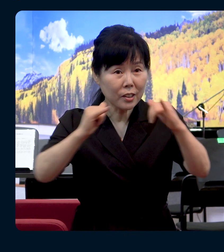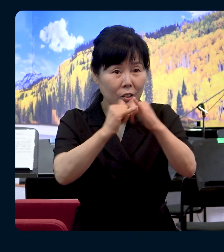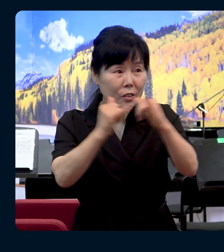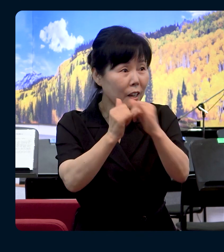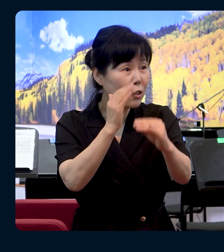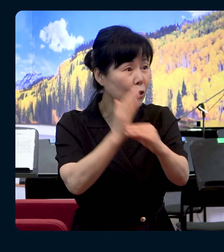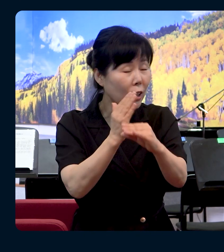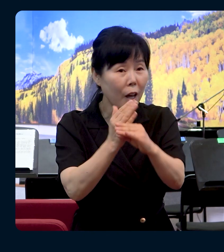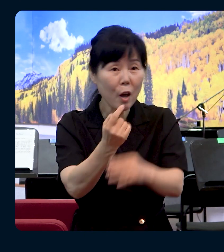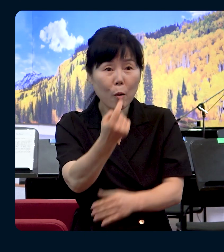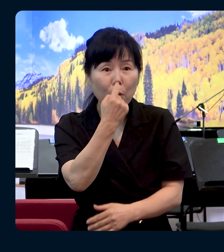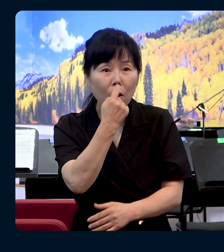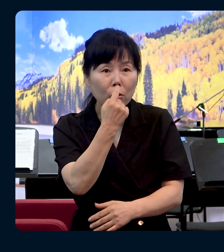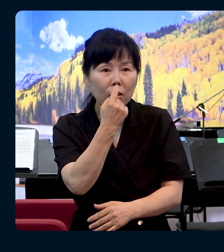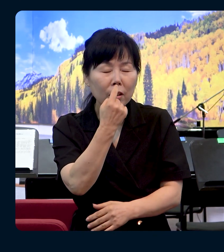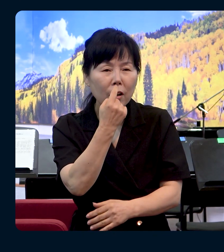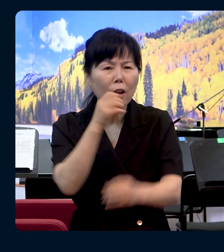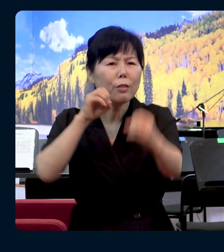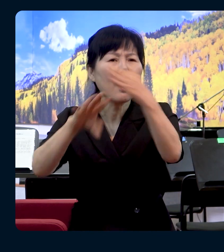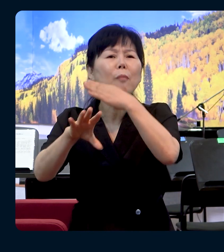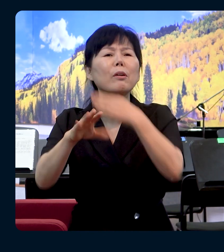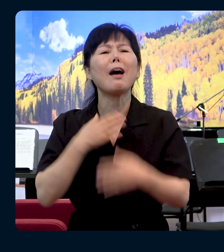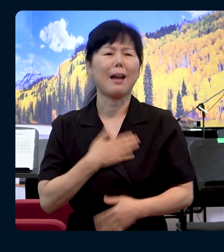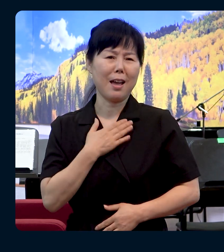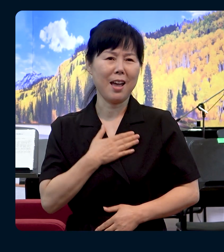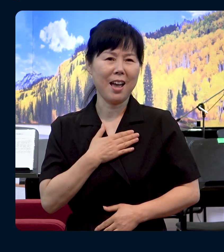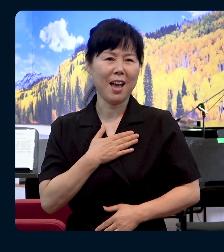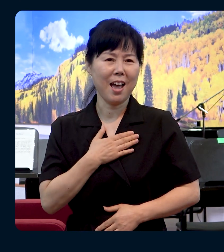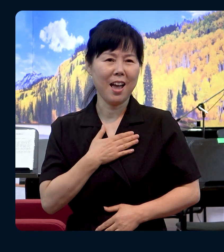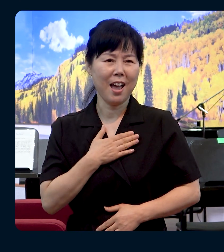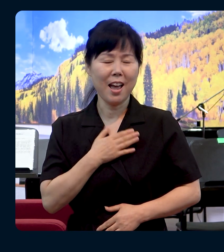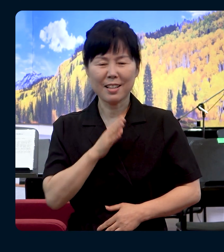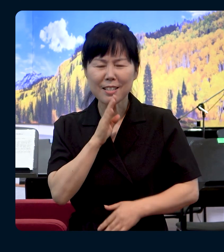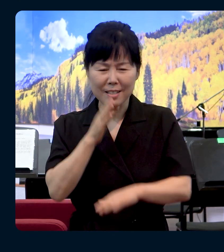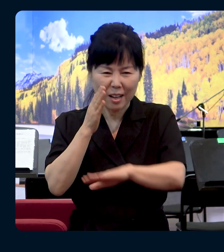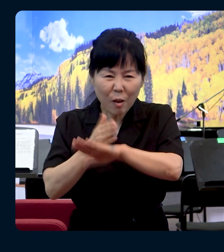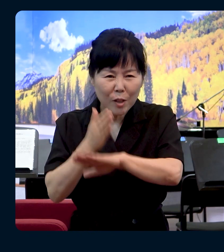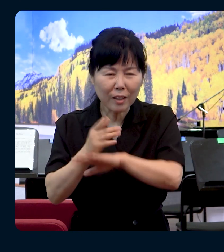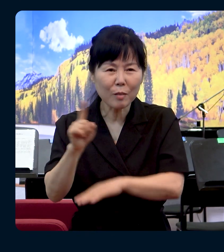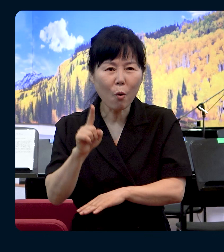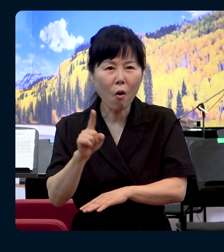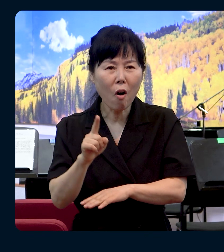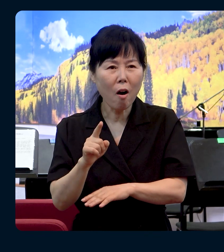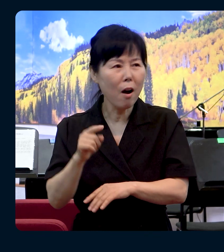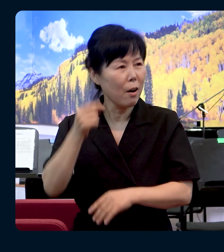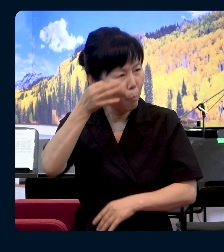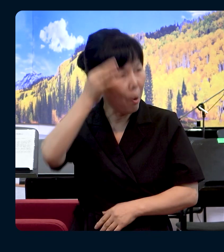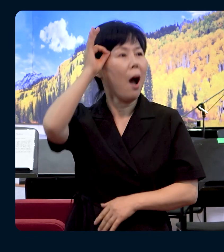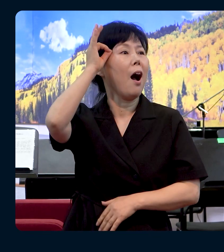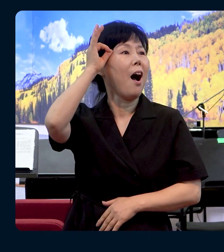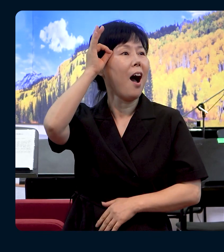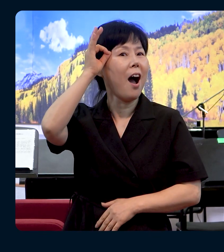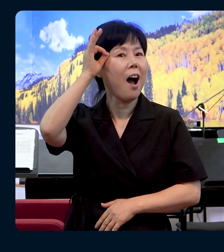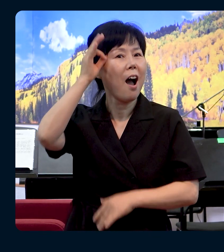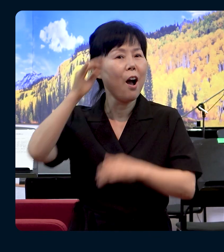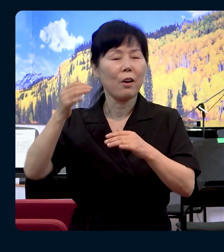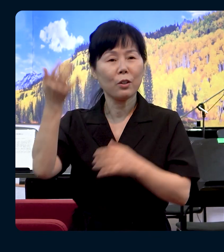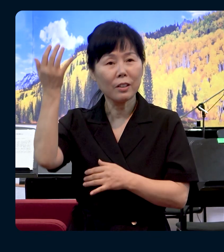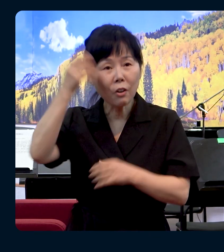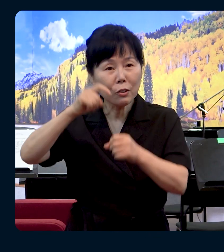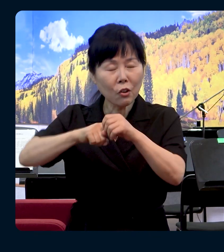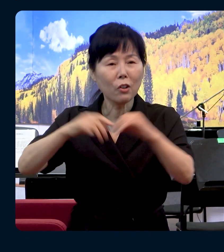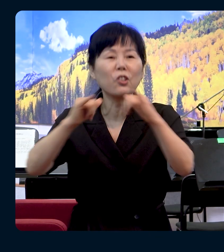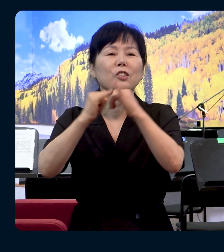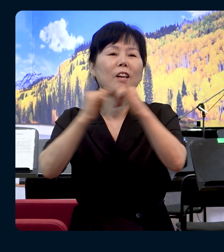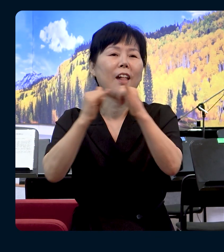해야 하는지 그 답이 있었어요. 그리고 정말 감사하게도 그게 또한 생각이 났어요. 전 그 생각은 성령님이 주신